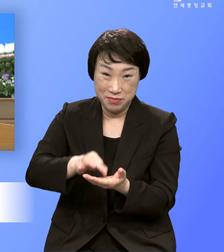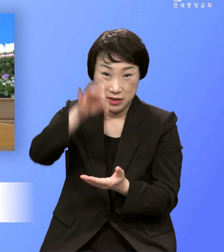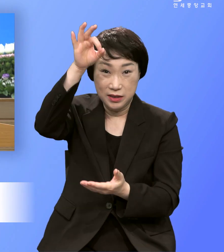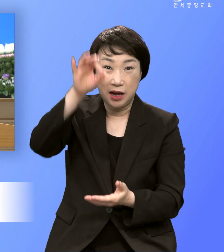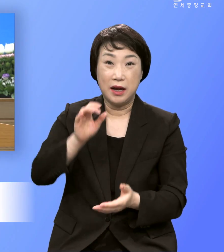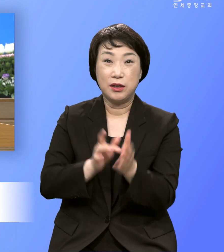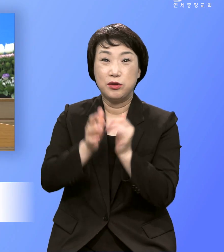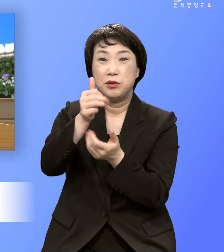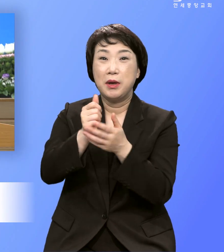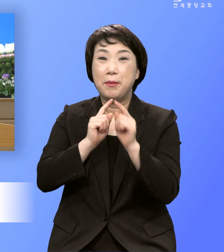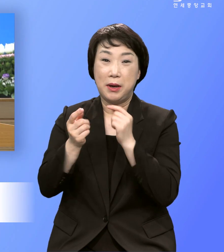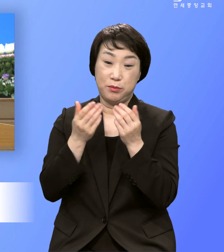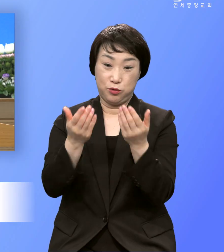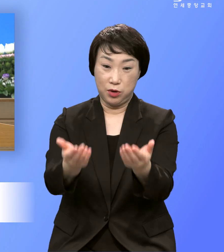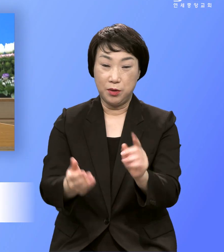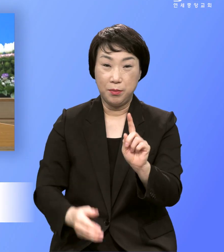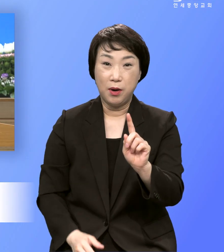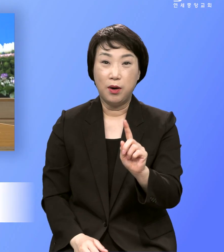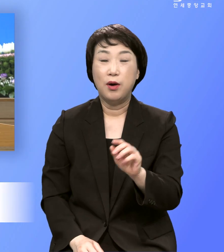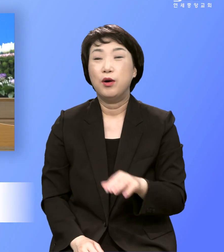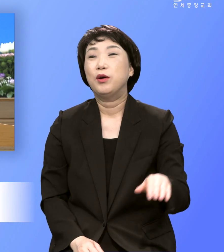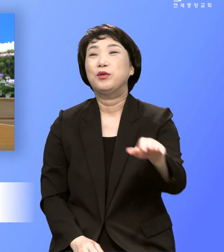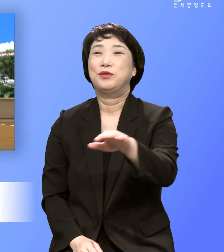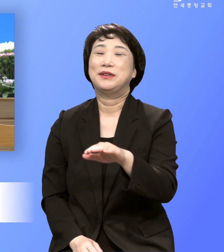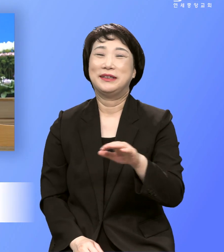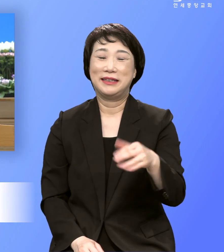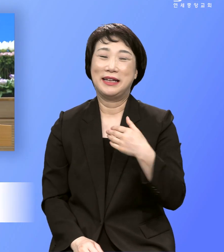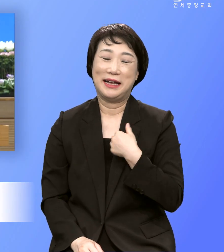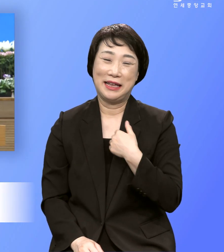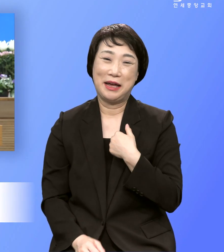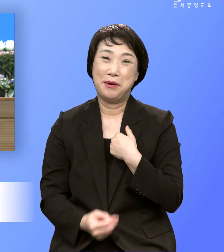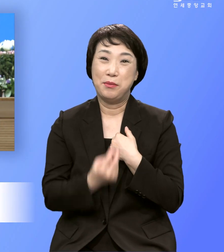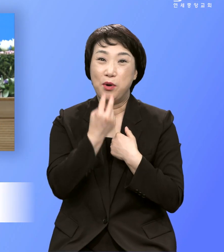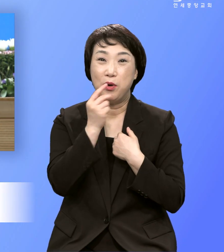예수님께서 말씀하시기를 네 목숨은